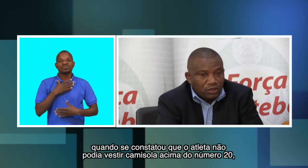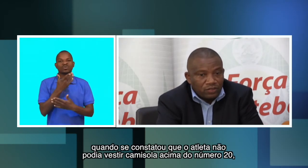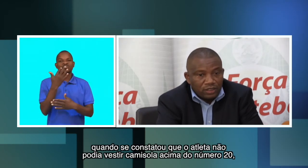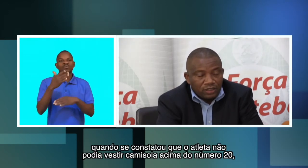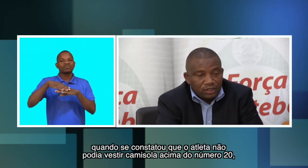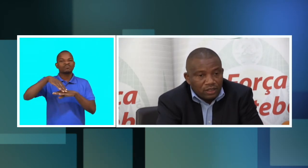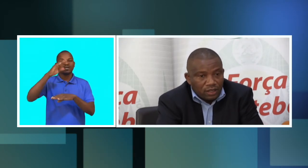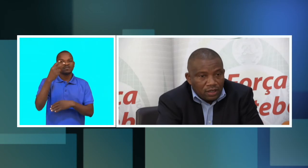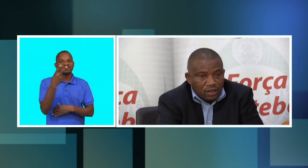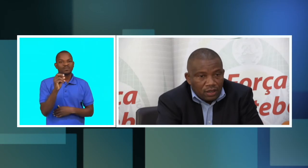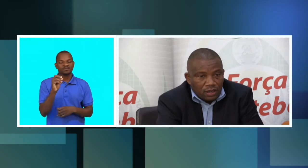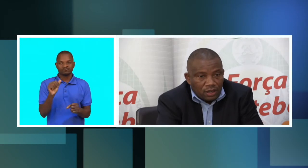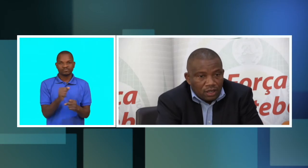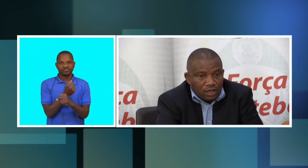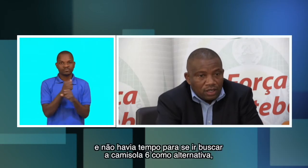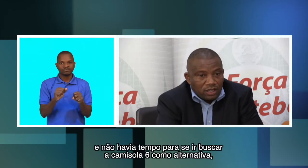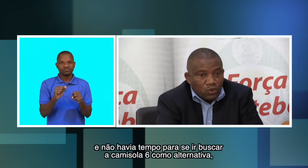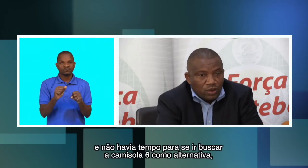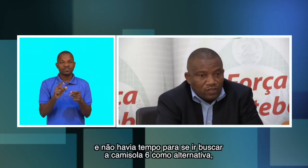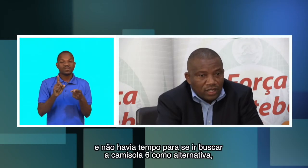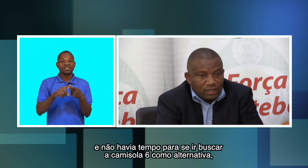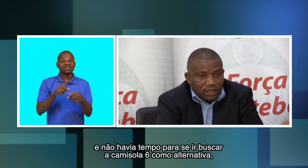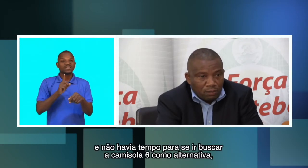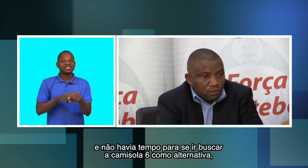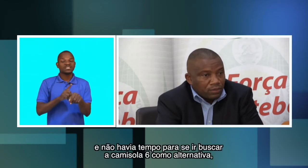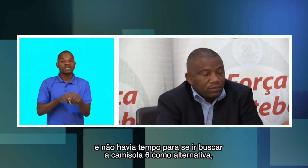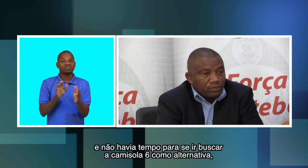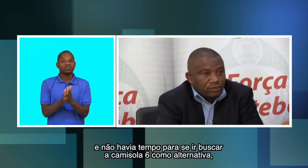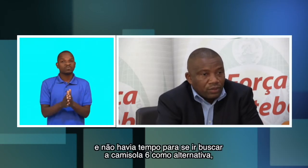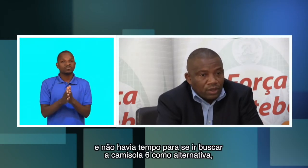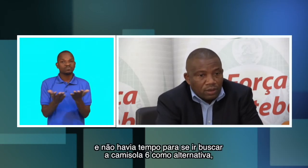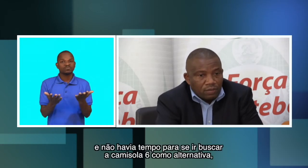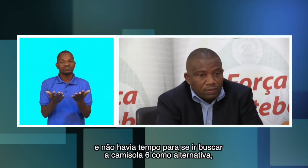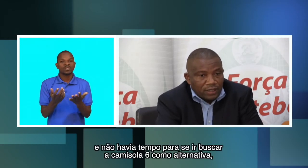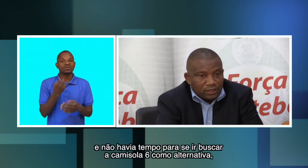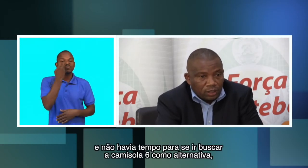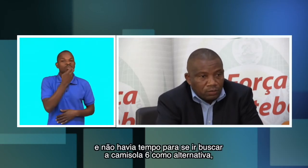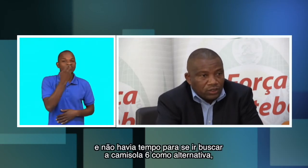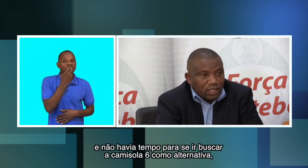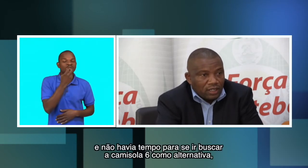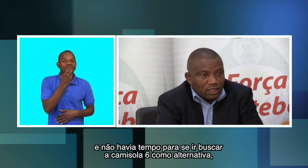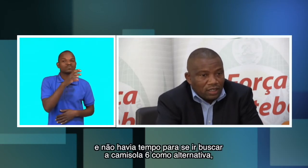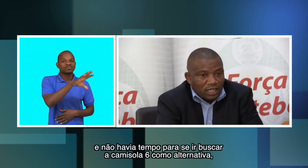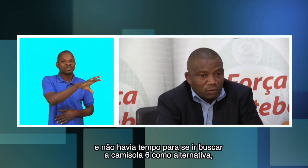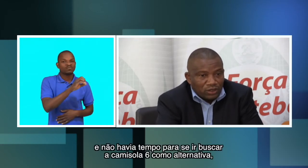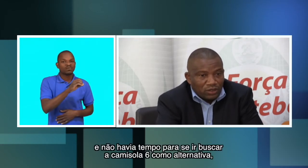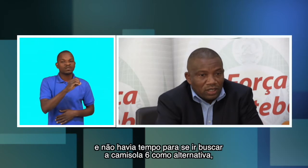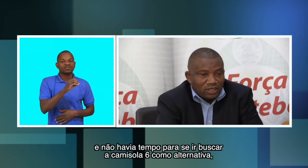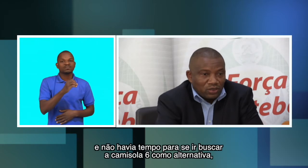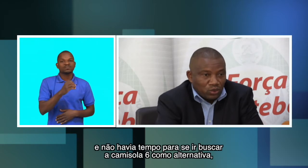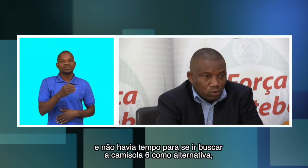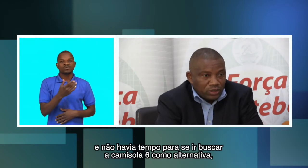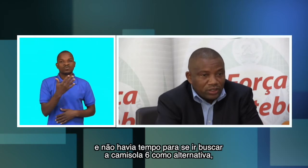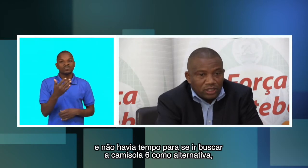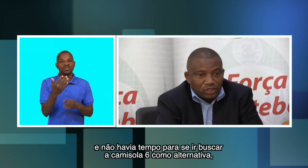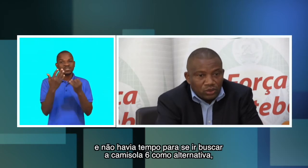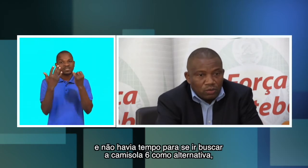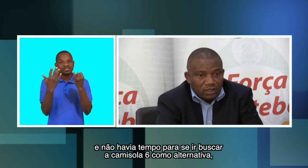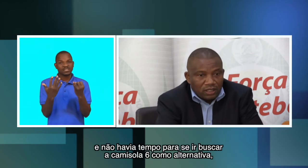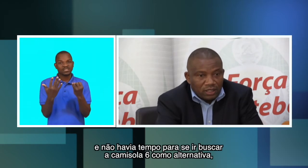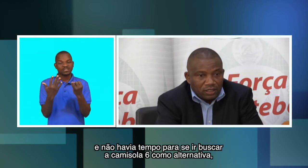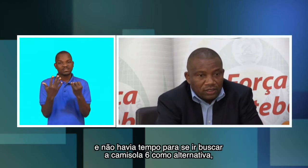de número 20 e não havia tempo para se ir buscar a camisola número